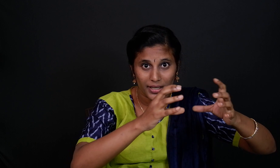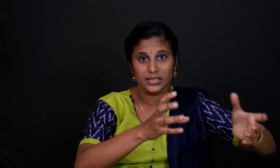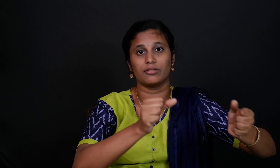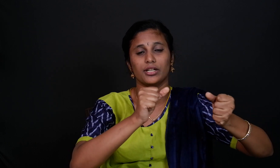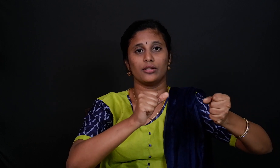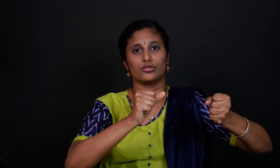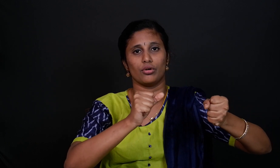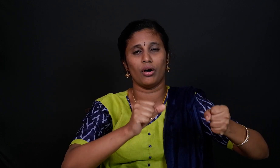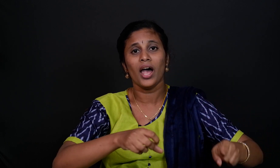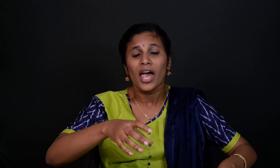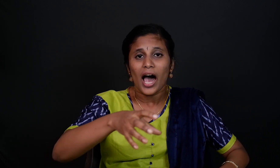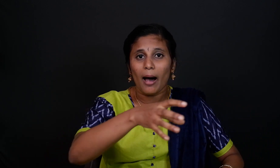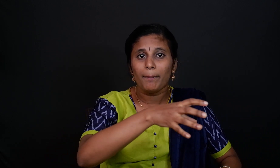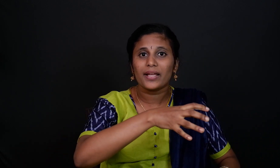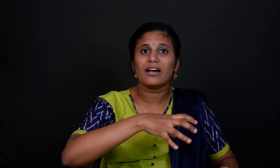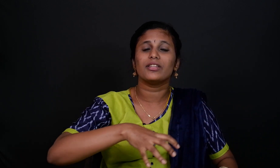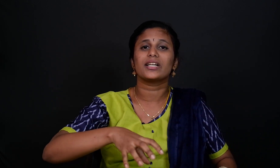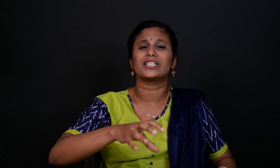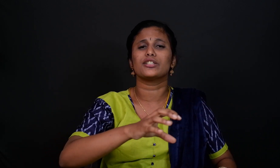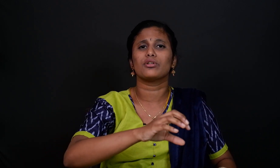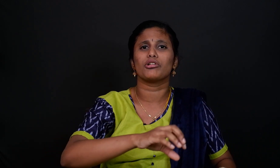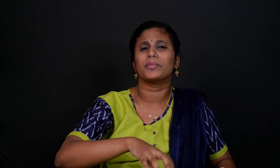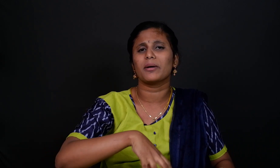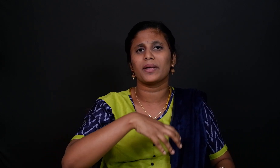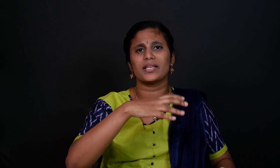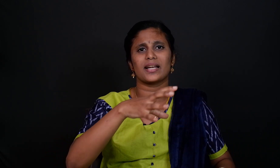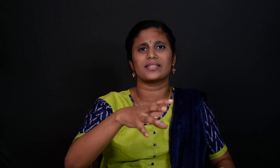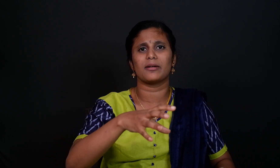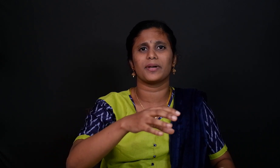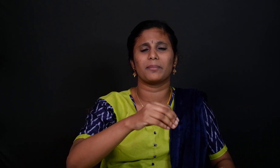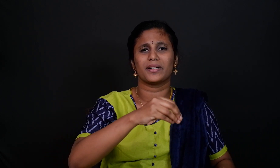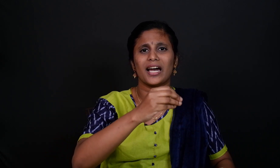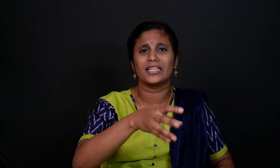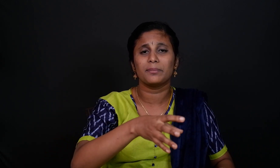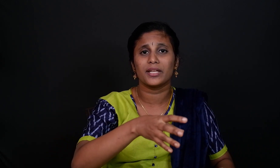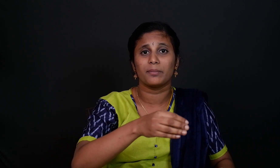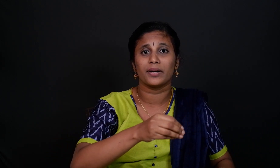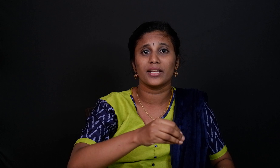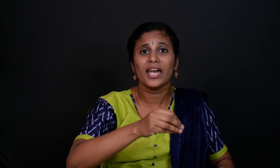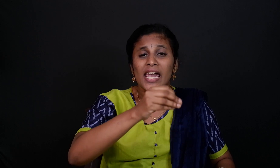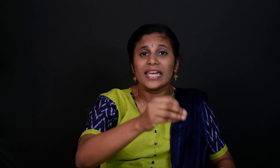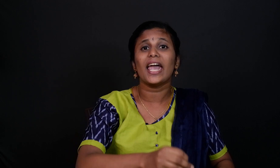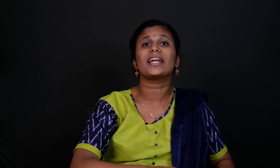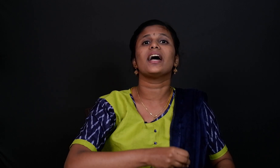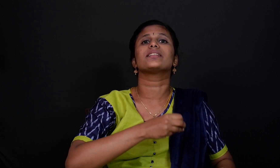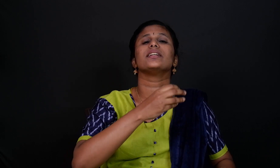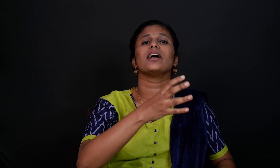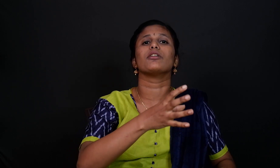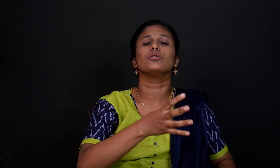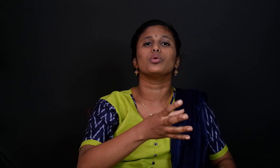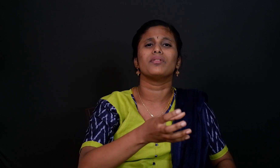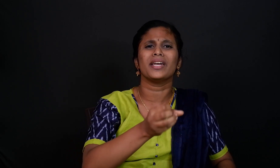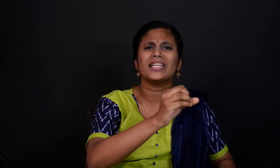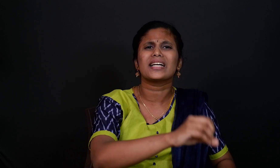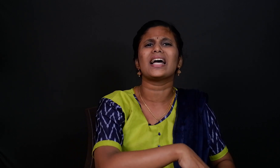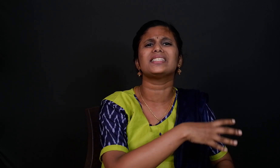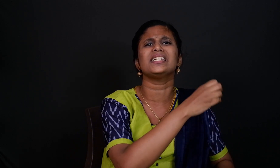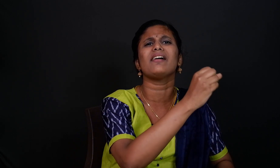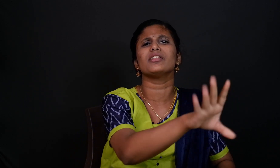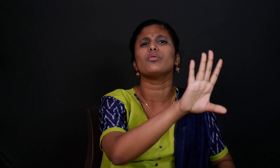பேச்சுகள் வந்து எழுந்துச்சோ, அப்பதான் வந்து கட்சிக்குள்ள ஒரு மிகப்பெரிய சலசலப்பு ஏற்பட்டு அதிருப்தி ஏற்பட்டு ஏக்நாத் சிண்டே வந்து உருவாகி அந்த கட்சியே வந்து